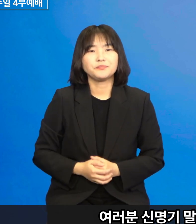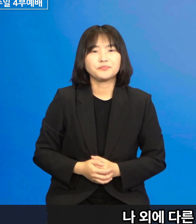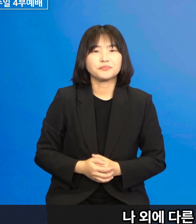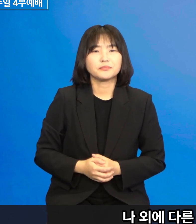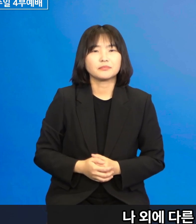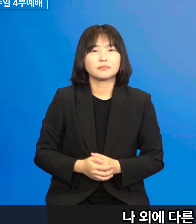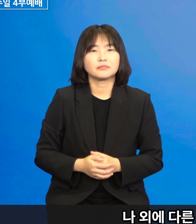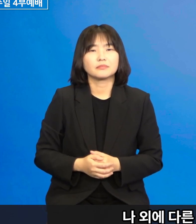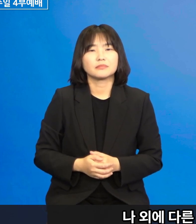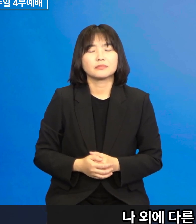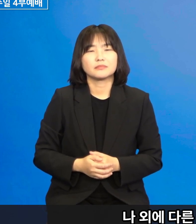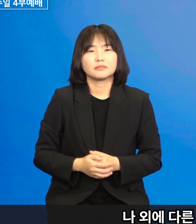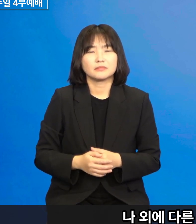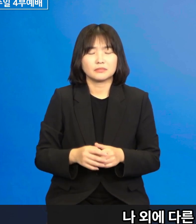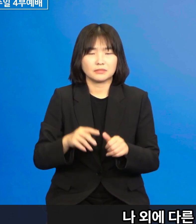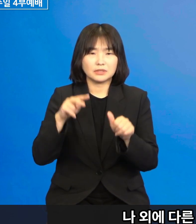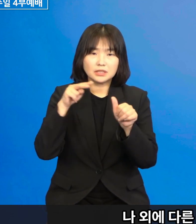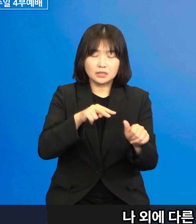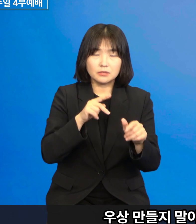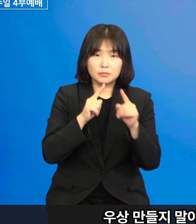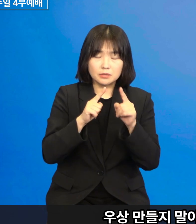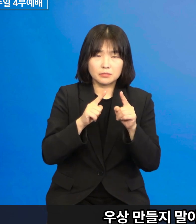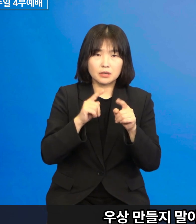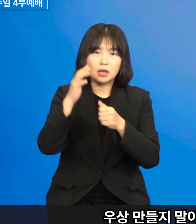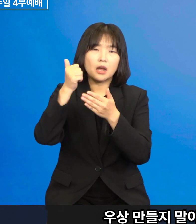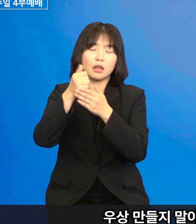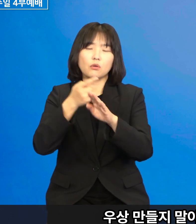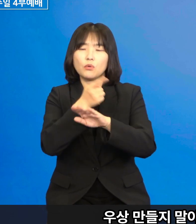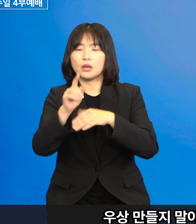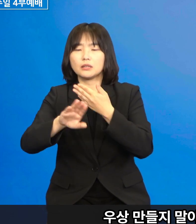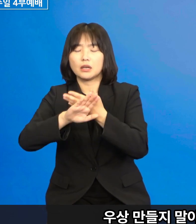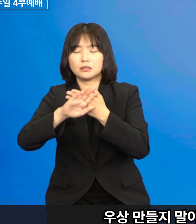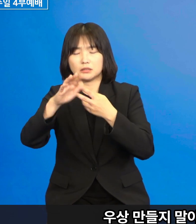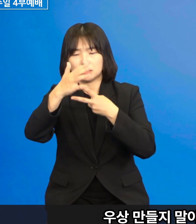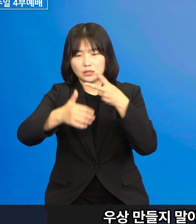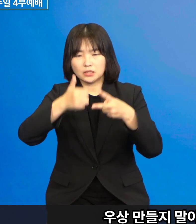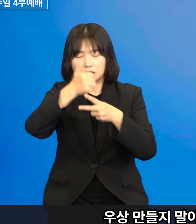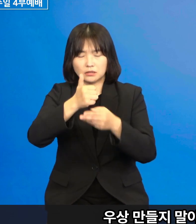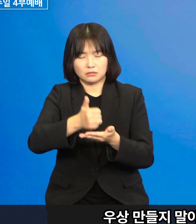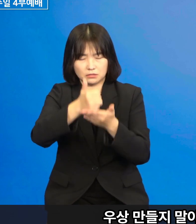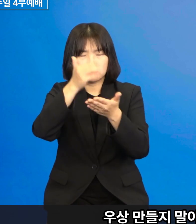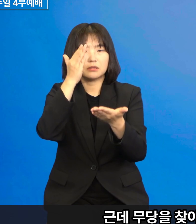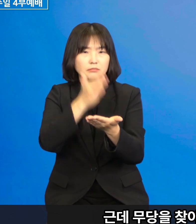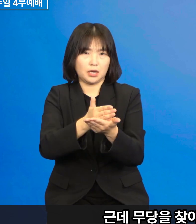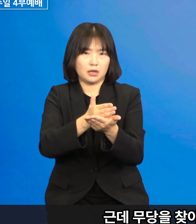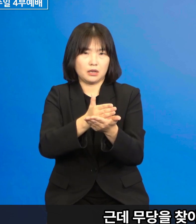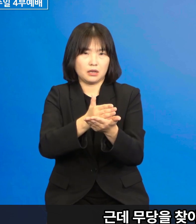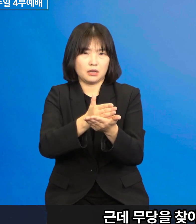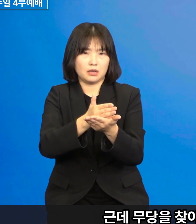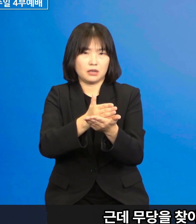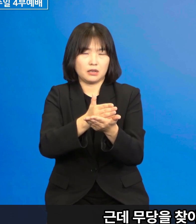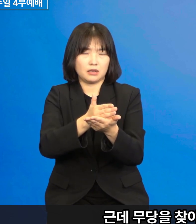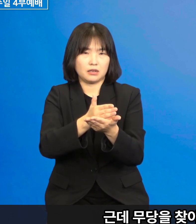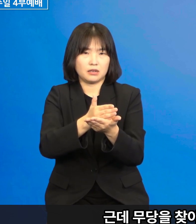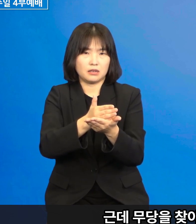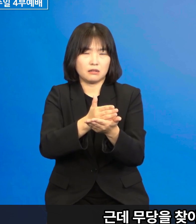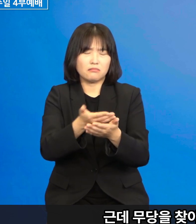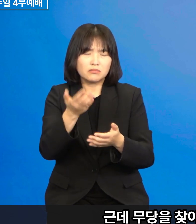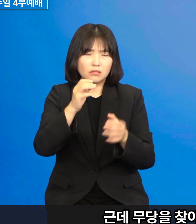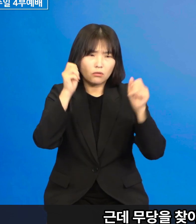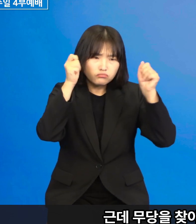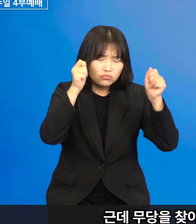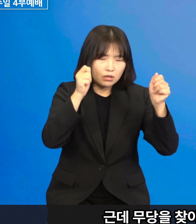뭐예요? 나 외에 다른 신을 섬기지 말아라, 우상 만들지 말아라. 다 이 내용이잖아요. 근데 이 무당을